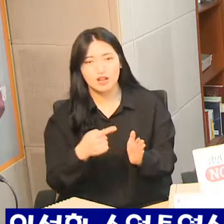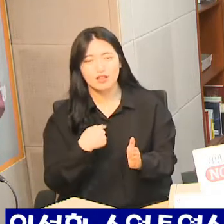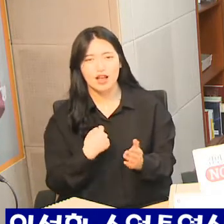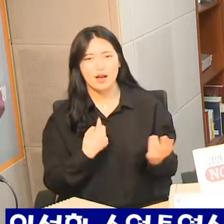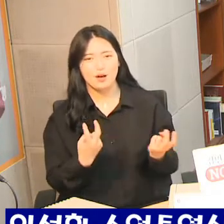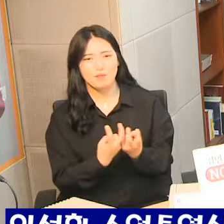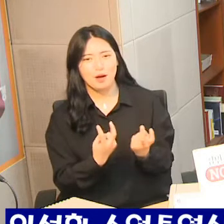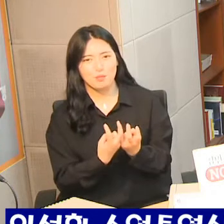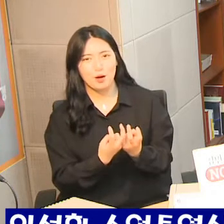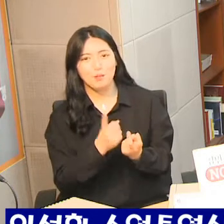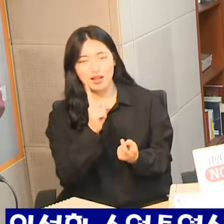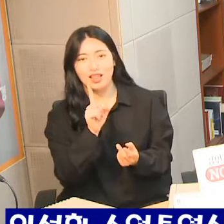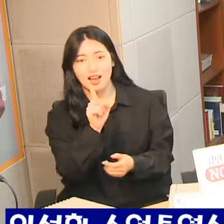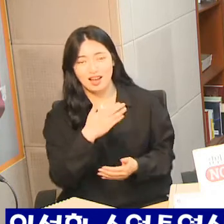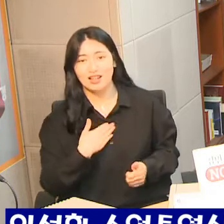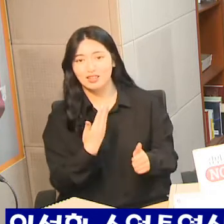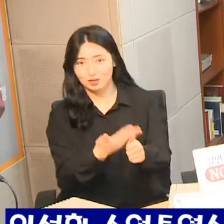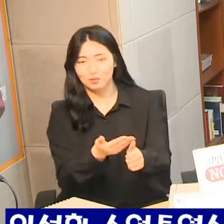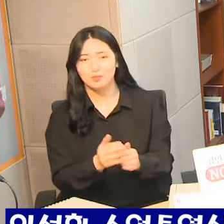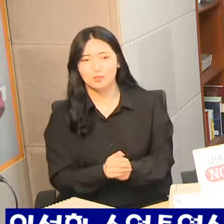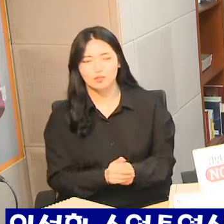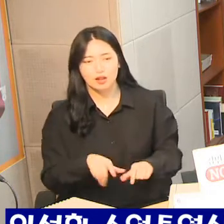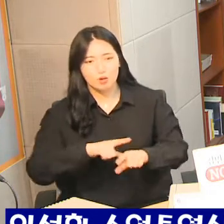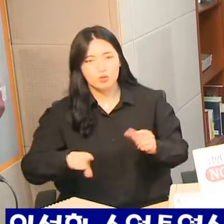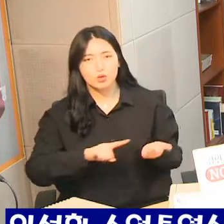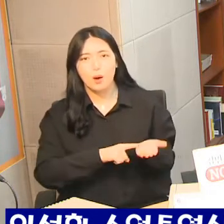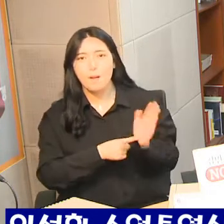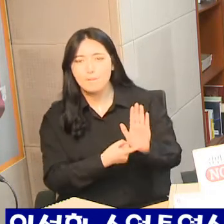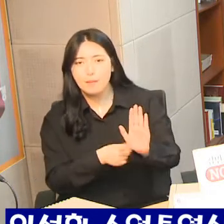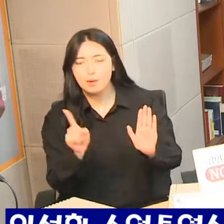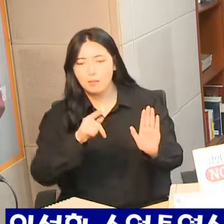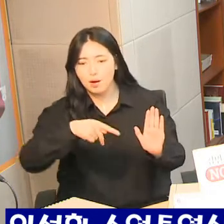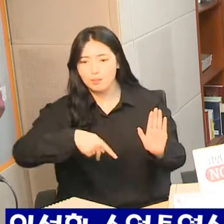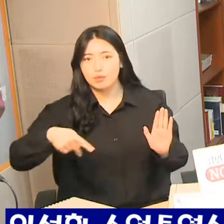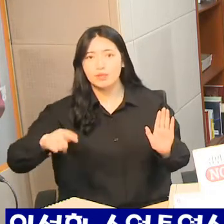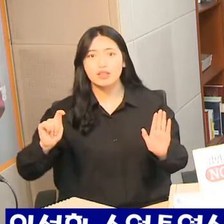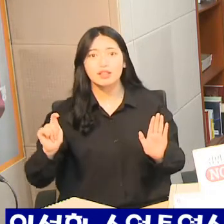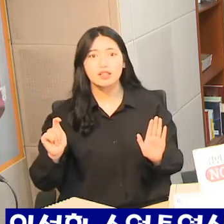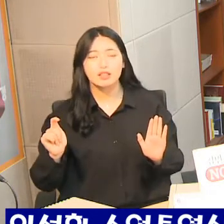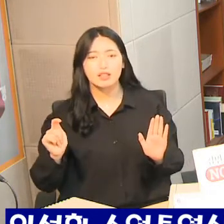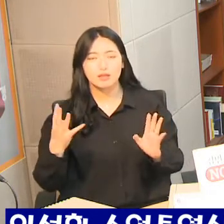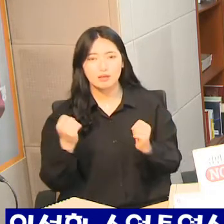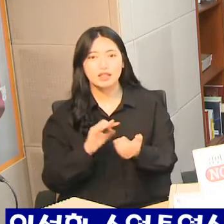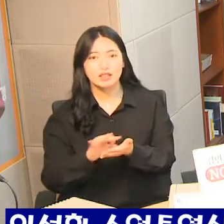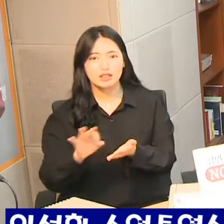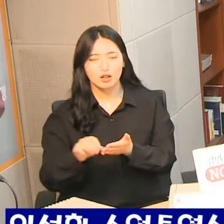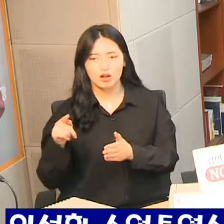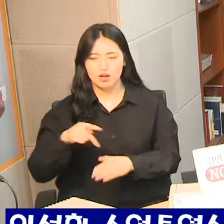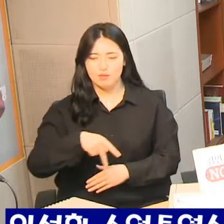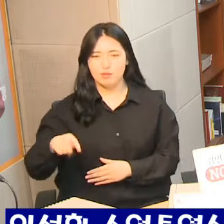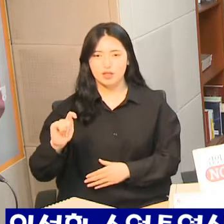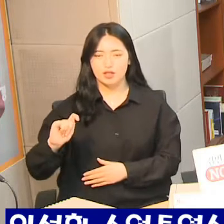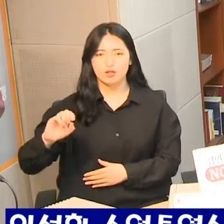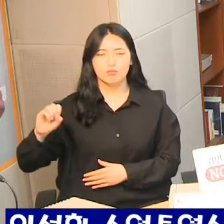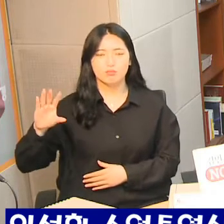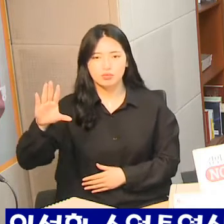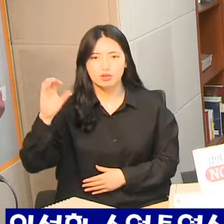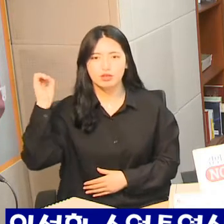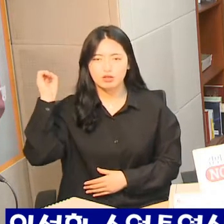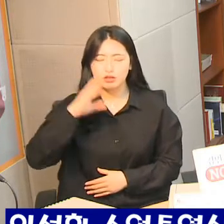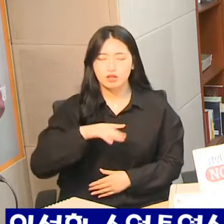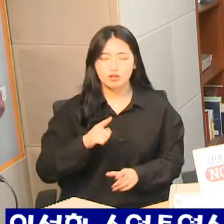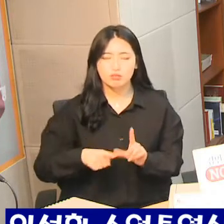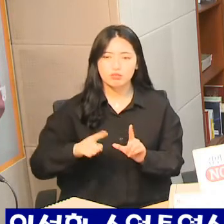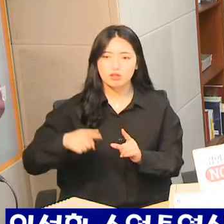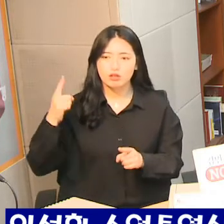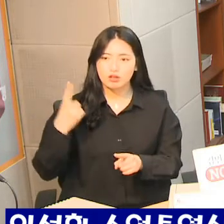팁을 알려드리도록 하겠습니다. 네. 네, 보통 발표하면은 파워포인트 요즘 많이 쓰잖아요. 네, 파워포인트 띄워놓고 멍하니